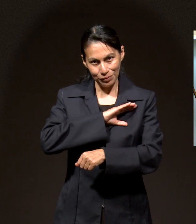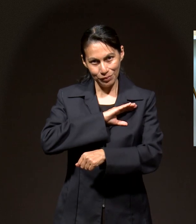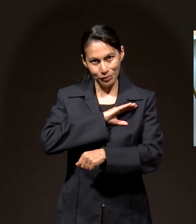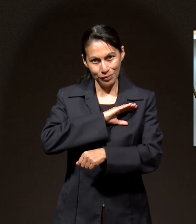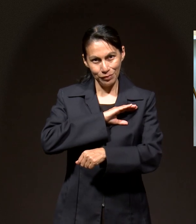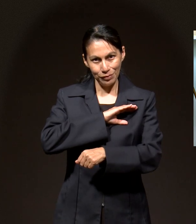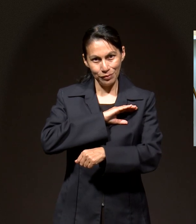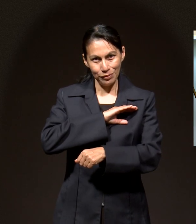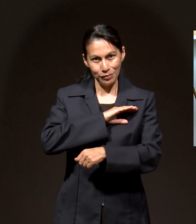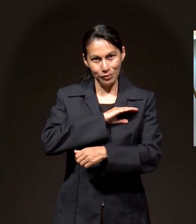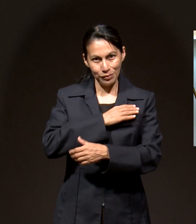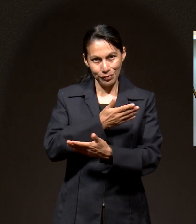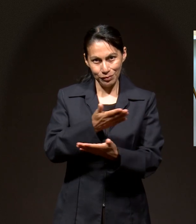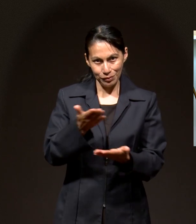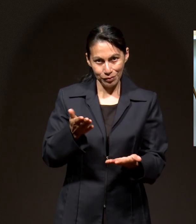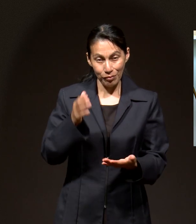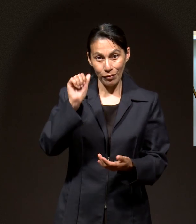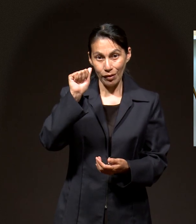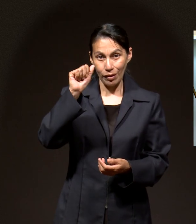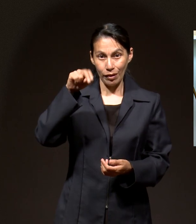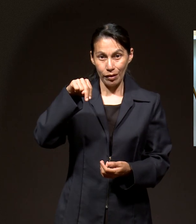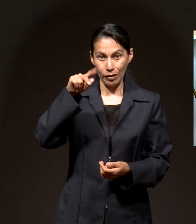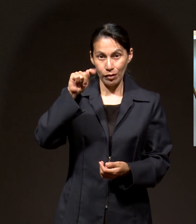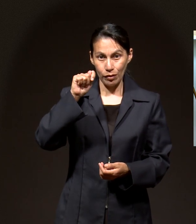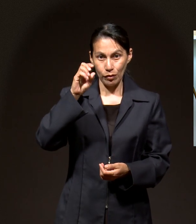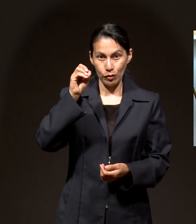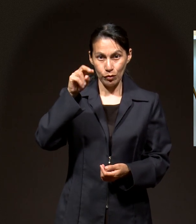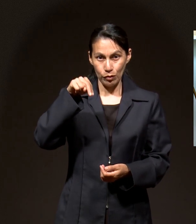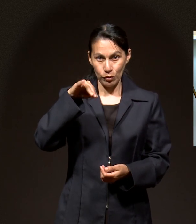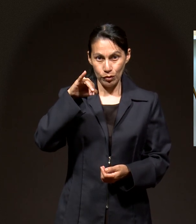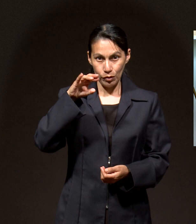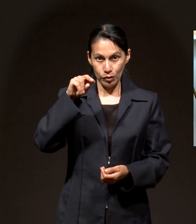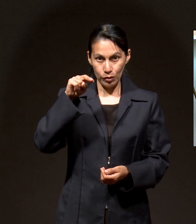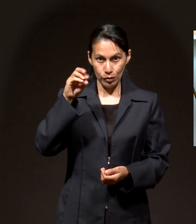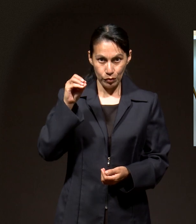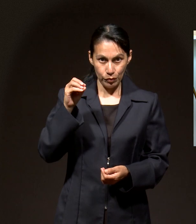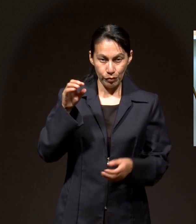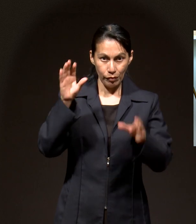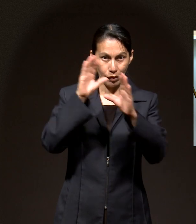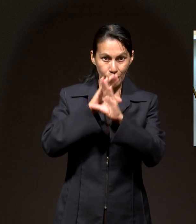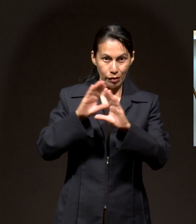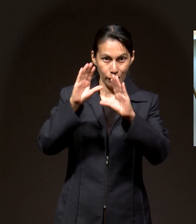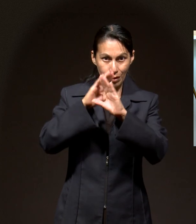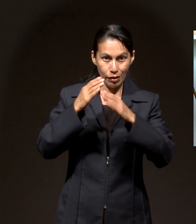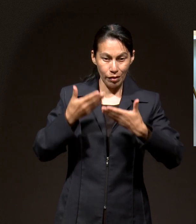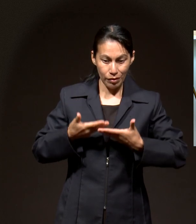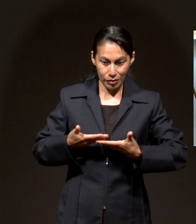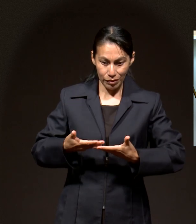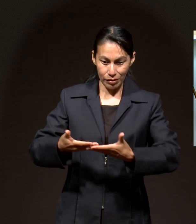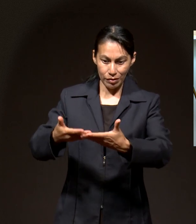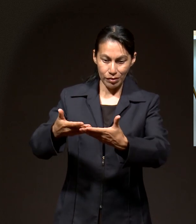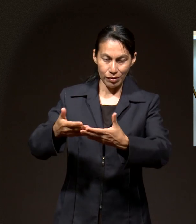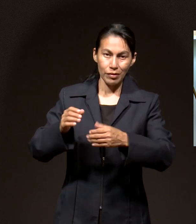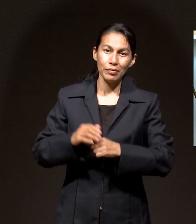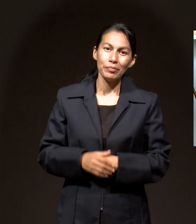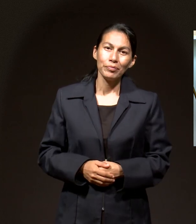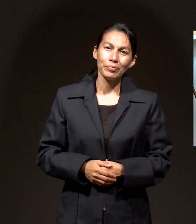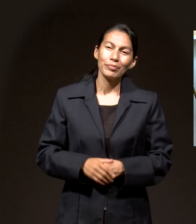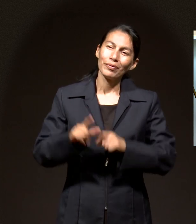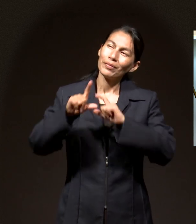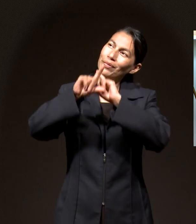eso mismo, mientras Antonino entona la senda para gloria de